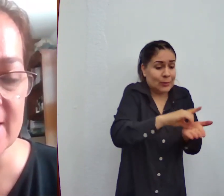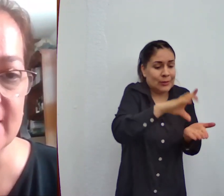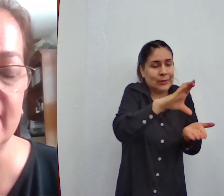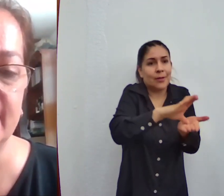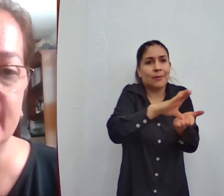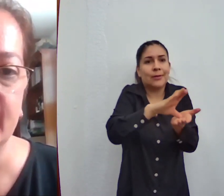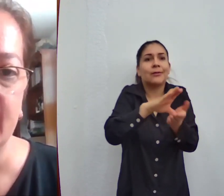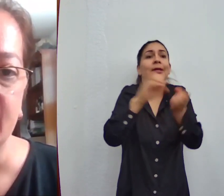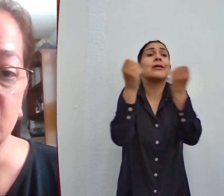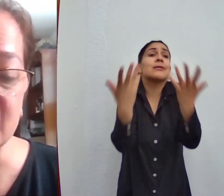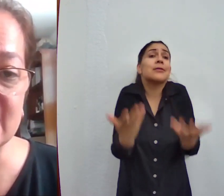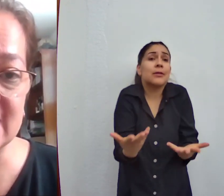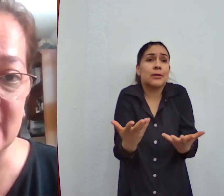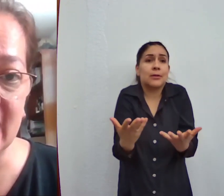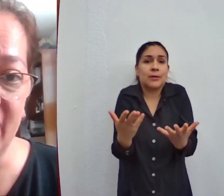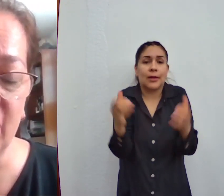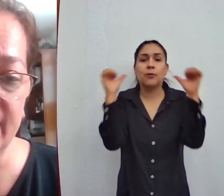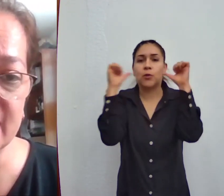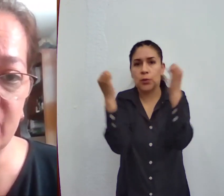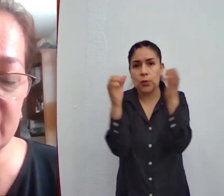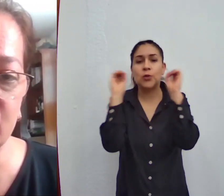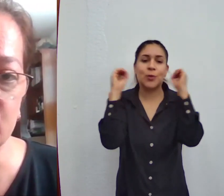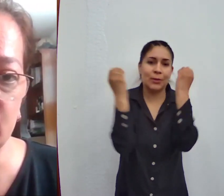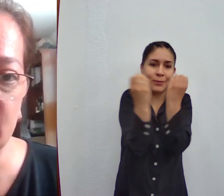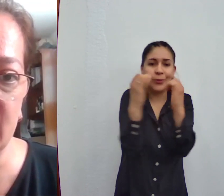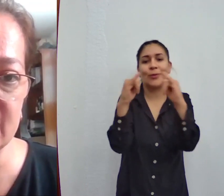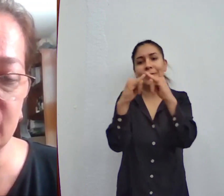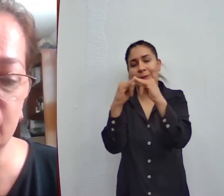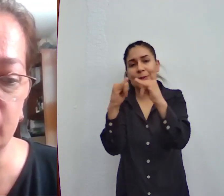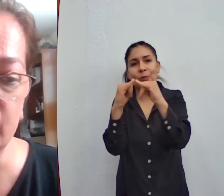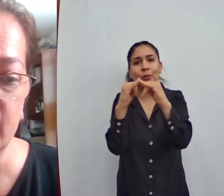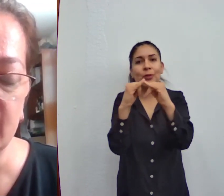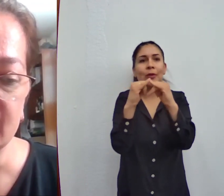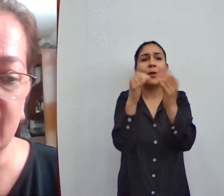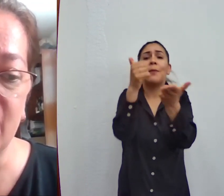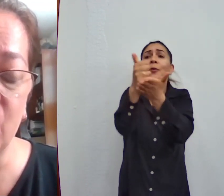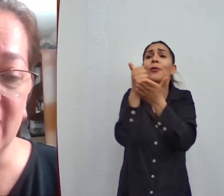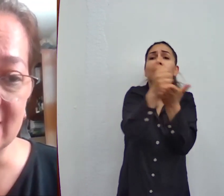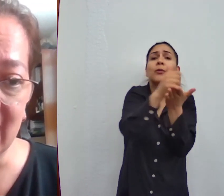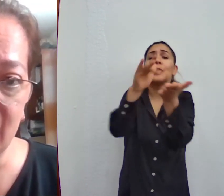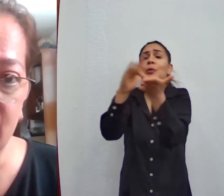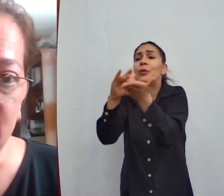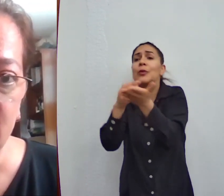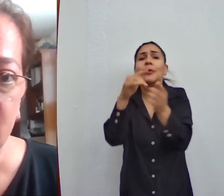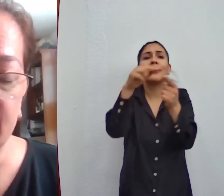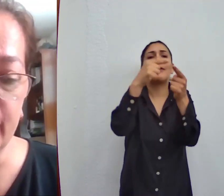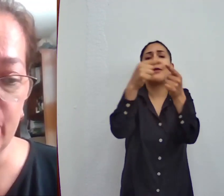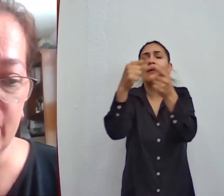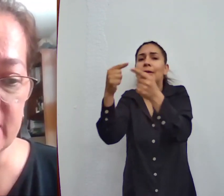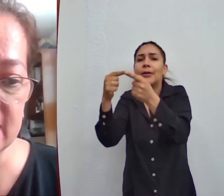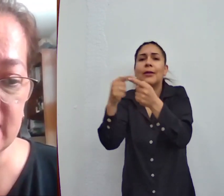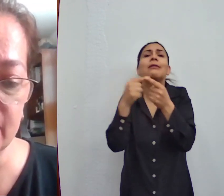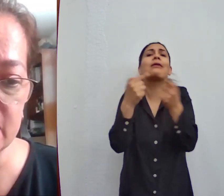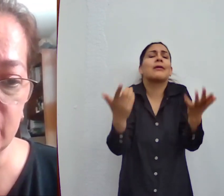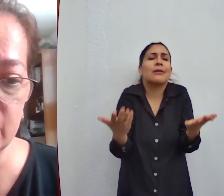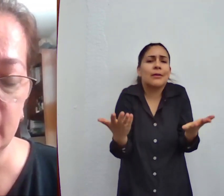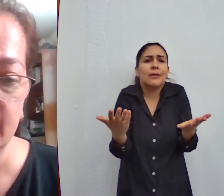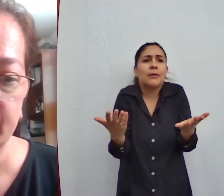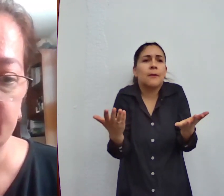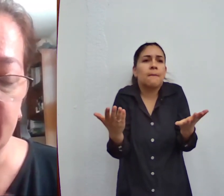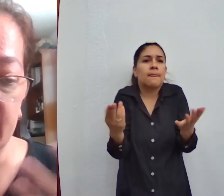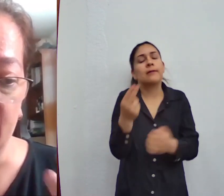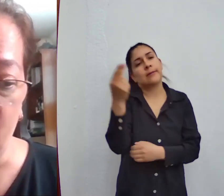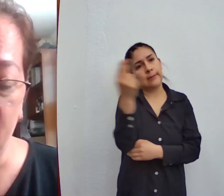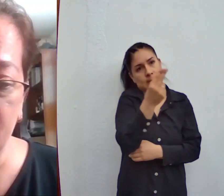general a dónde ir. Entonces, sí creo que debe ser una atribución del instituto tener un catálogo de proveedores de